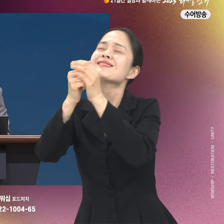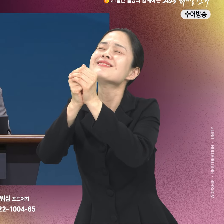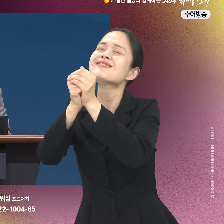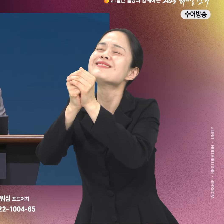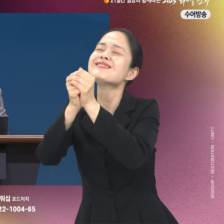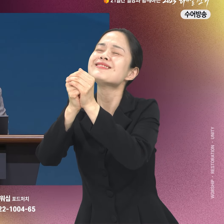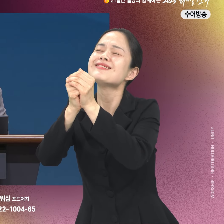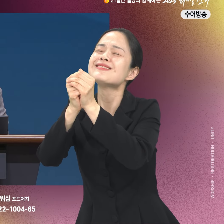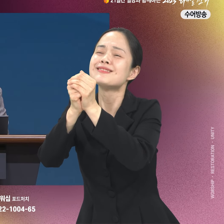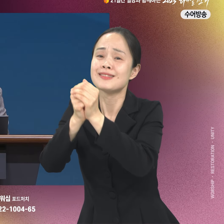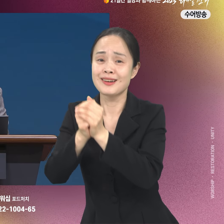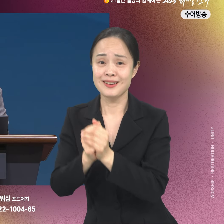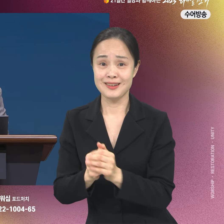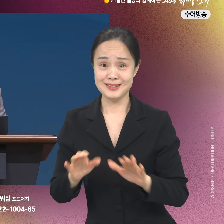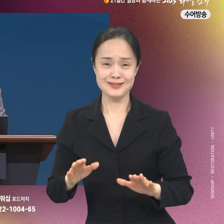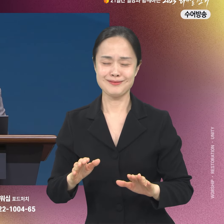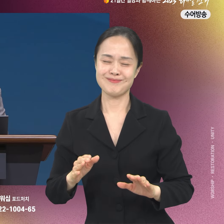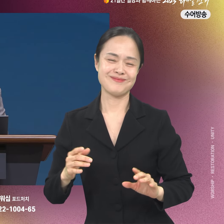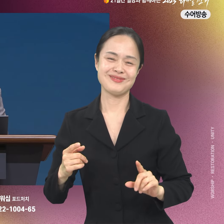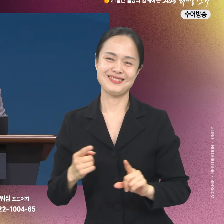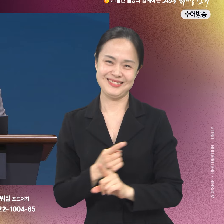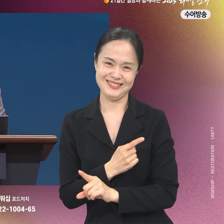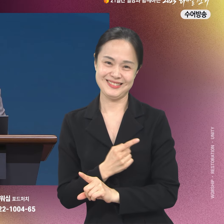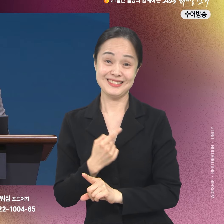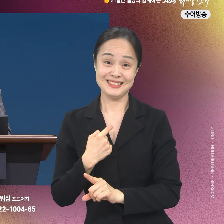지금은 어려운 상황이 돼도